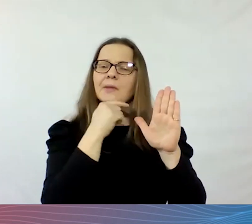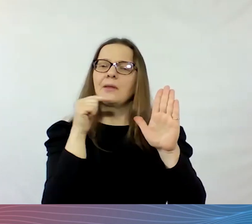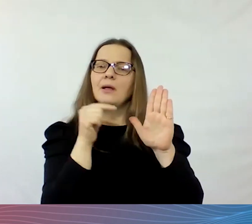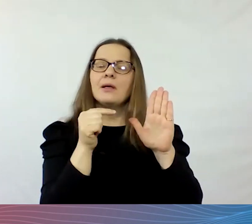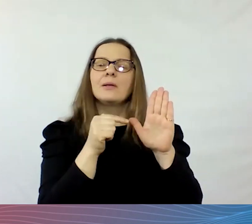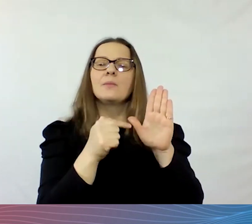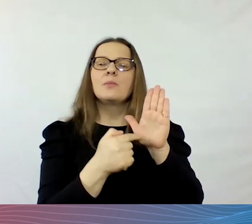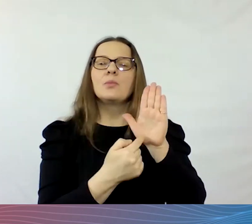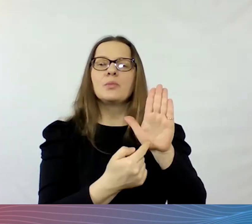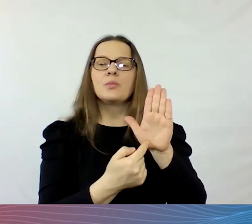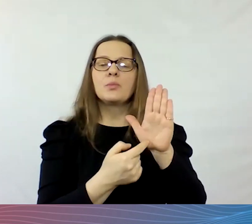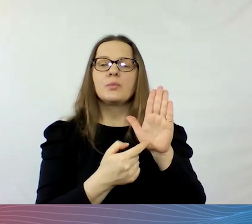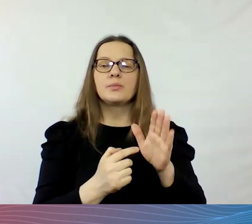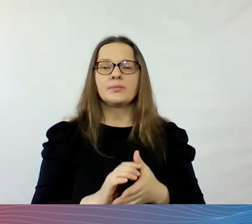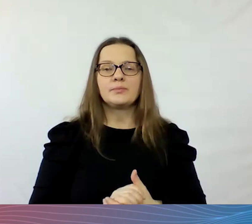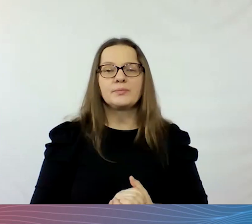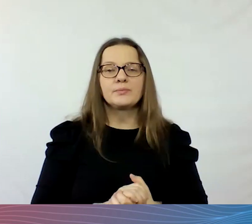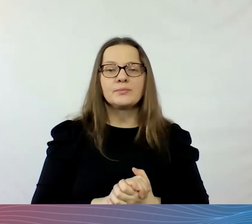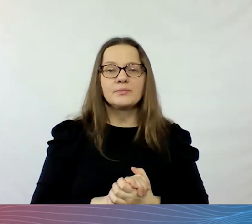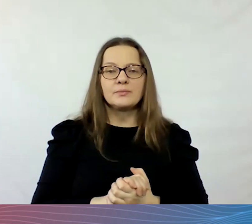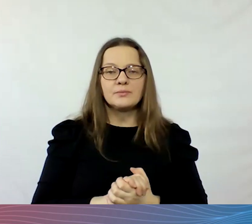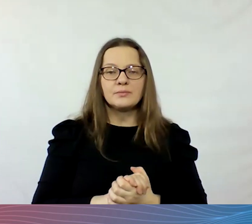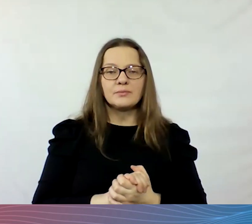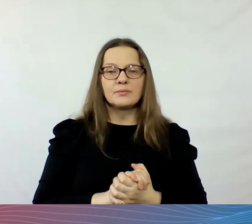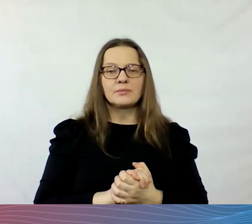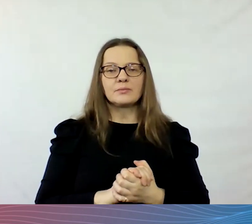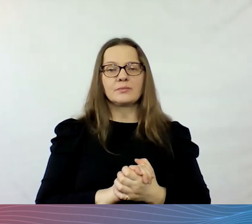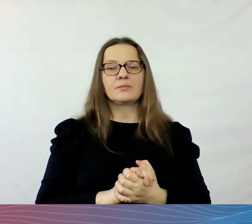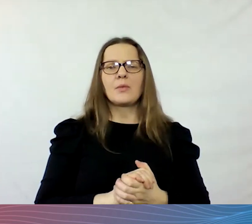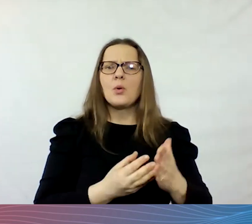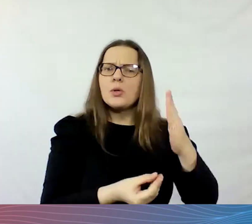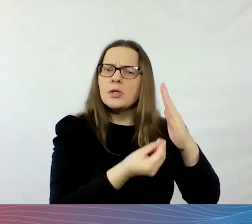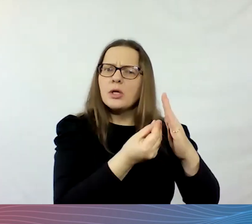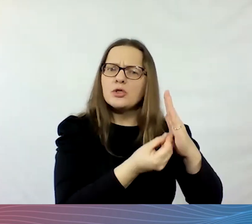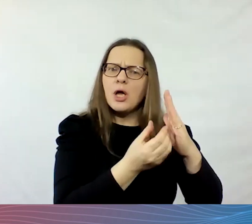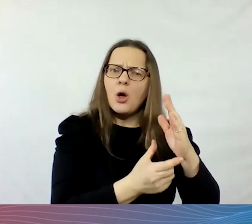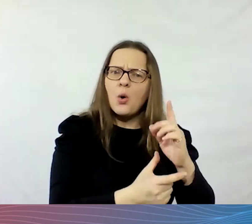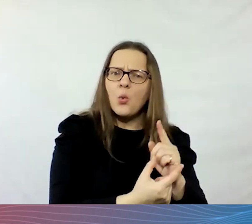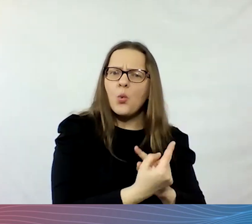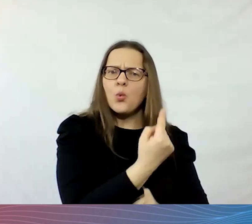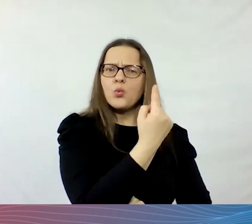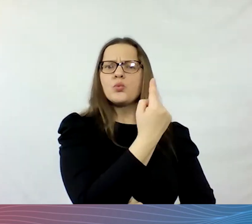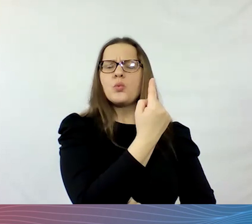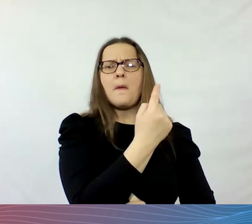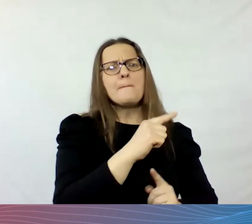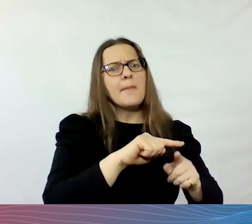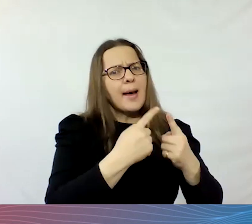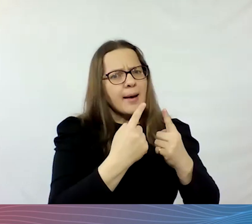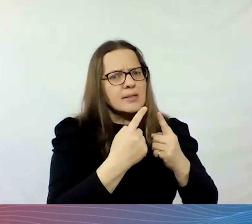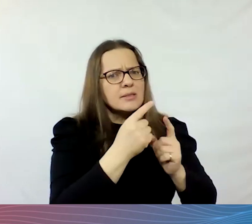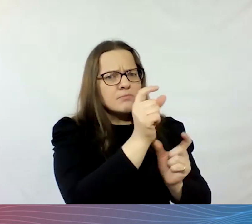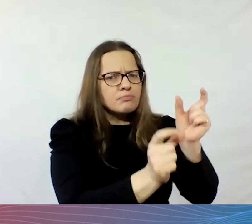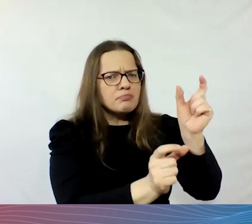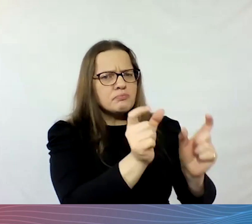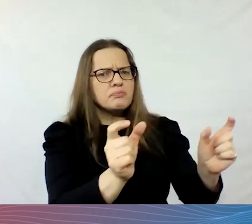assim: porque assim como o corpo é um e tem muitos membros, e todos